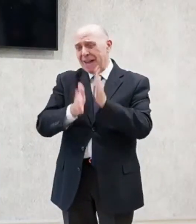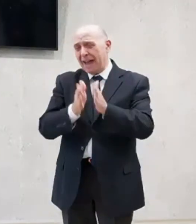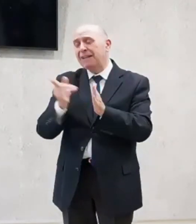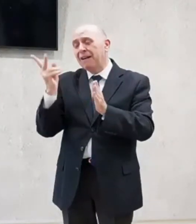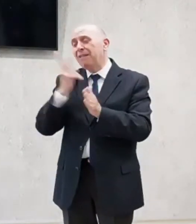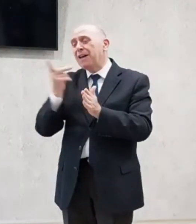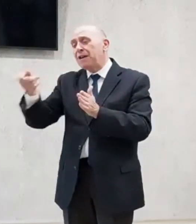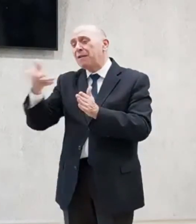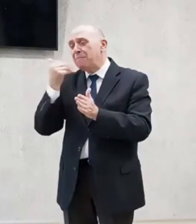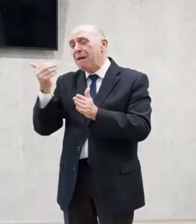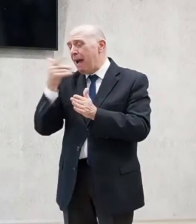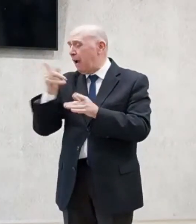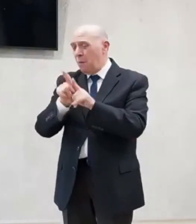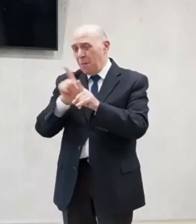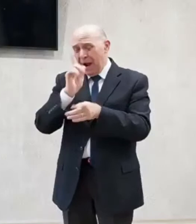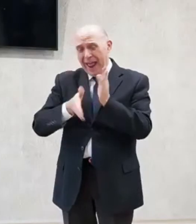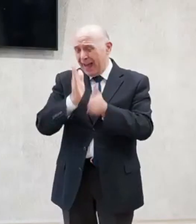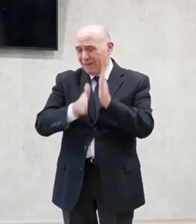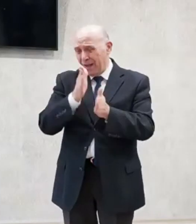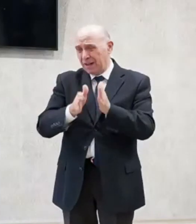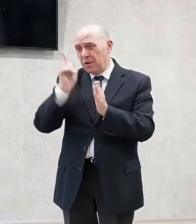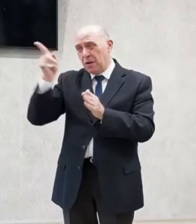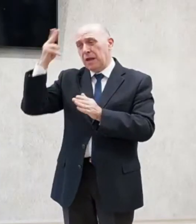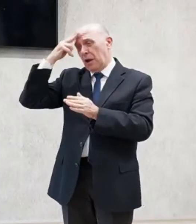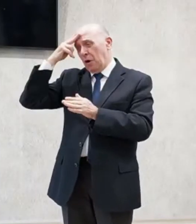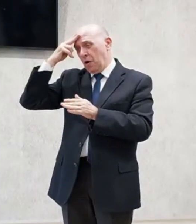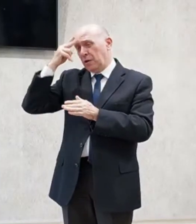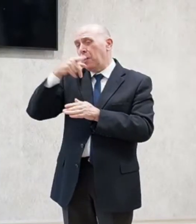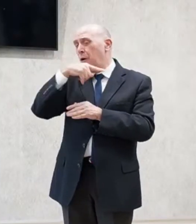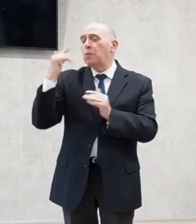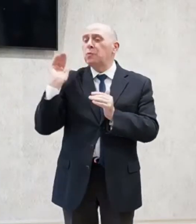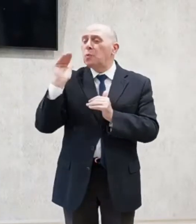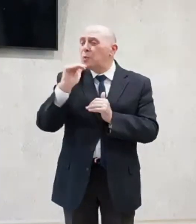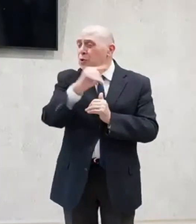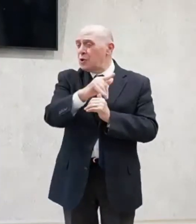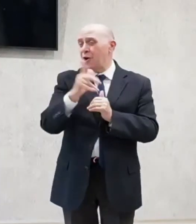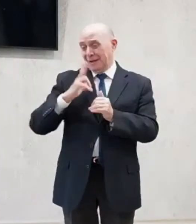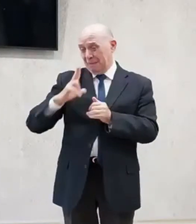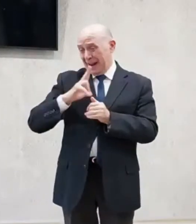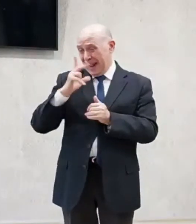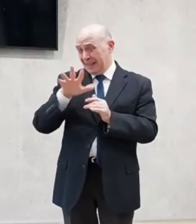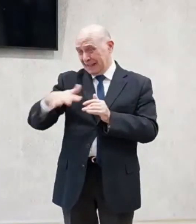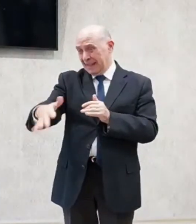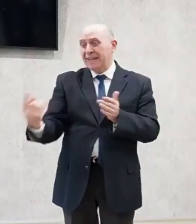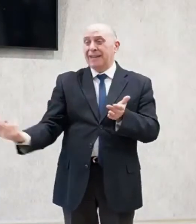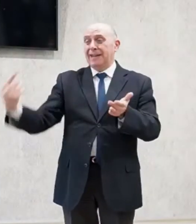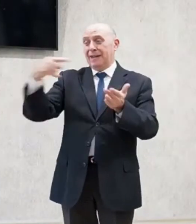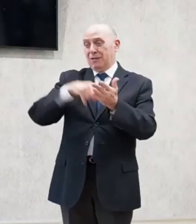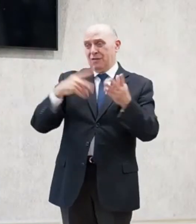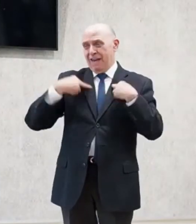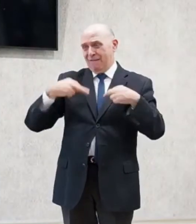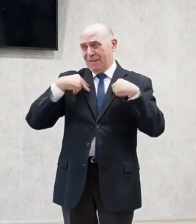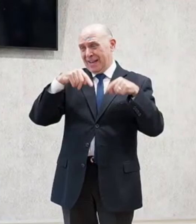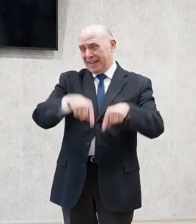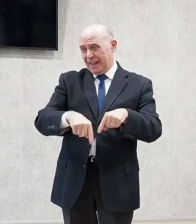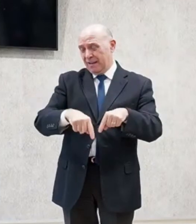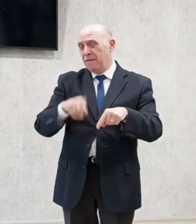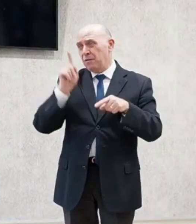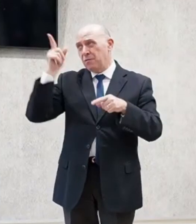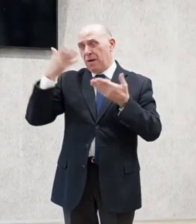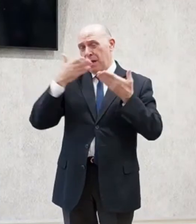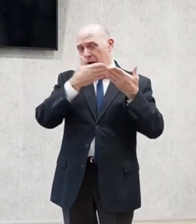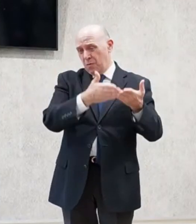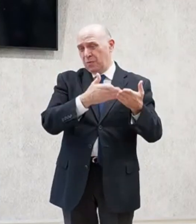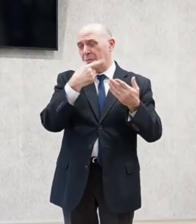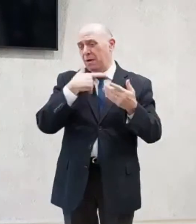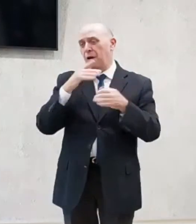Lina ricordagli ogni giorno la speranza che presto tu la riporterà in vita e Aiutami a meditare